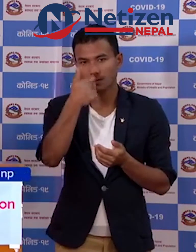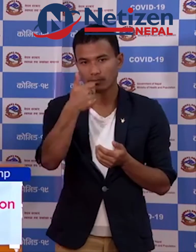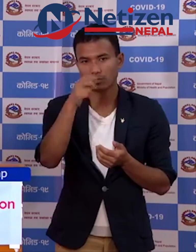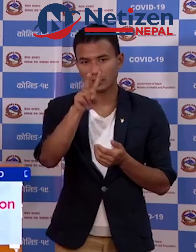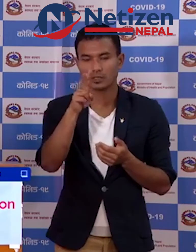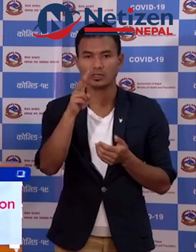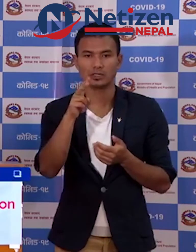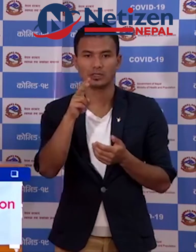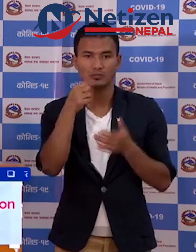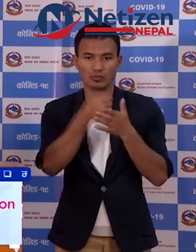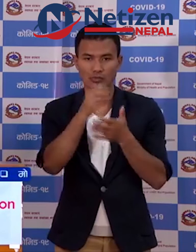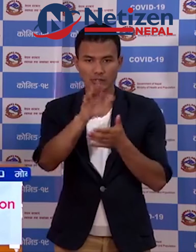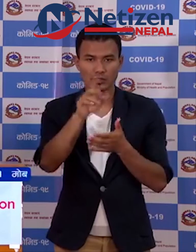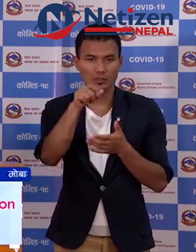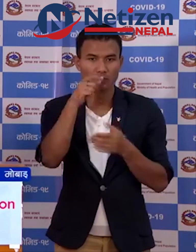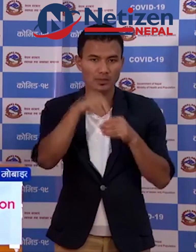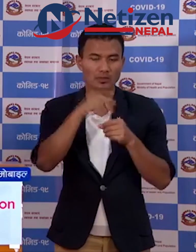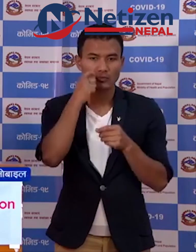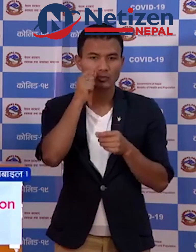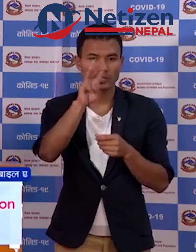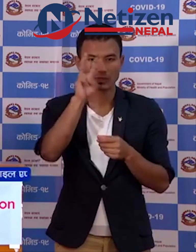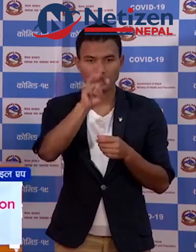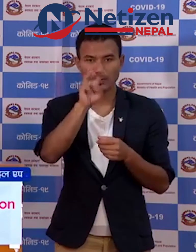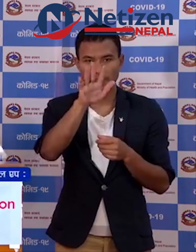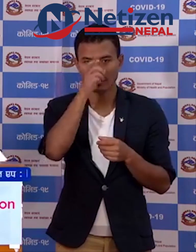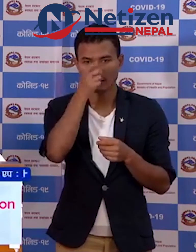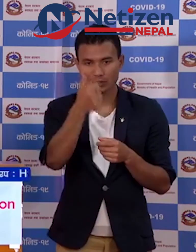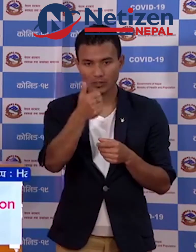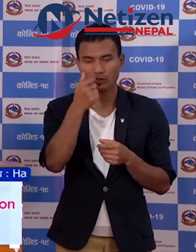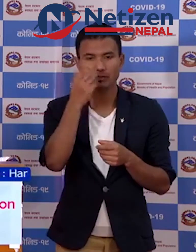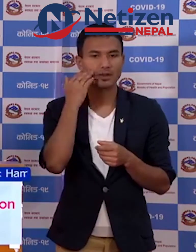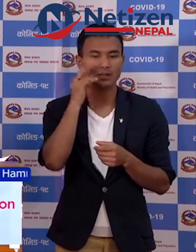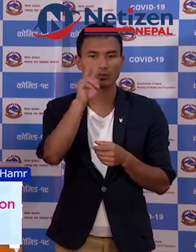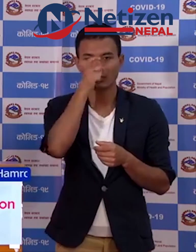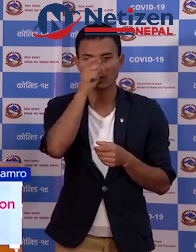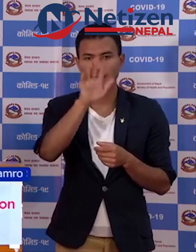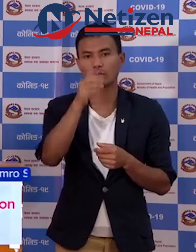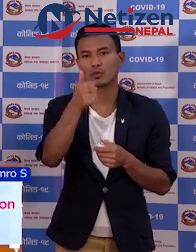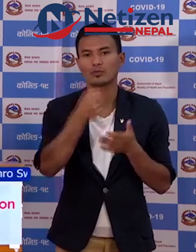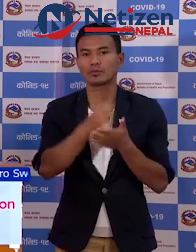3,762, त्यसमध्ये पुरुष 3,506 र महिला 256 हुनुहुन्छ।